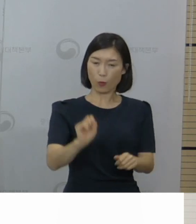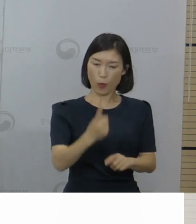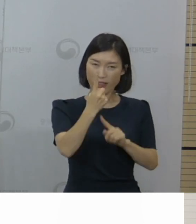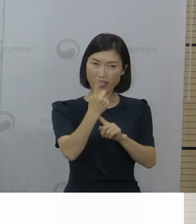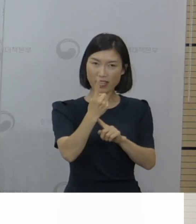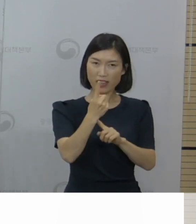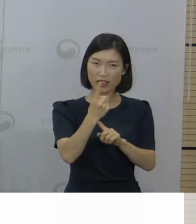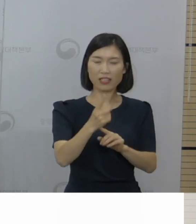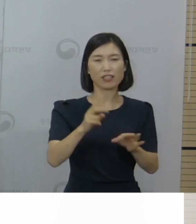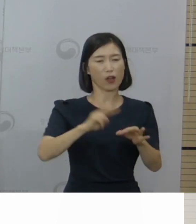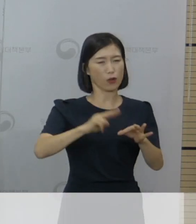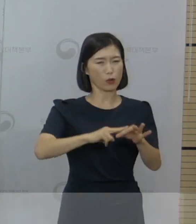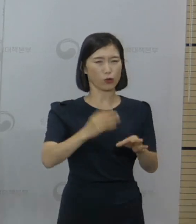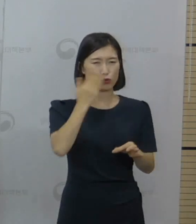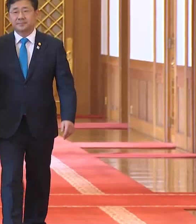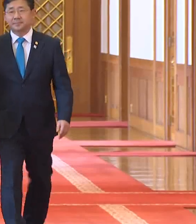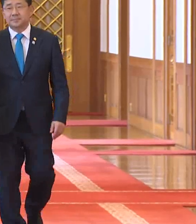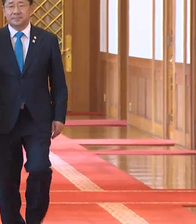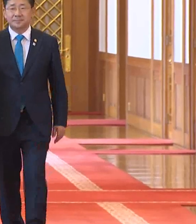확실치 않은 것으로 보이고.